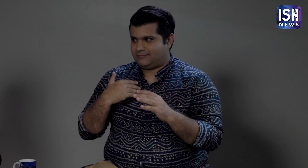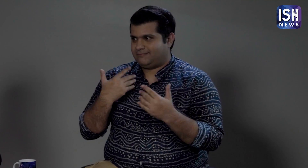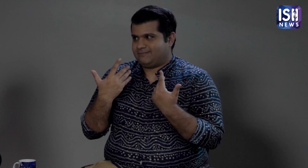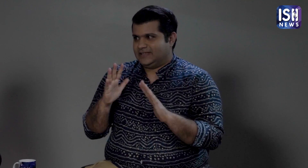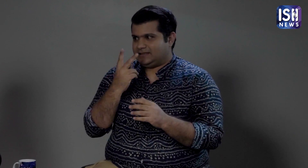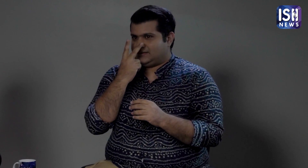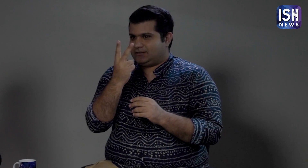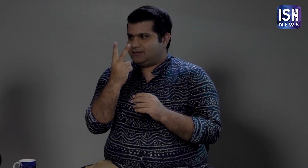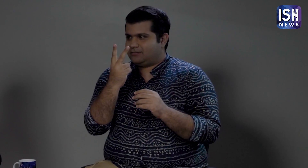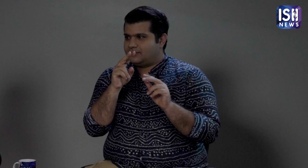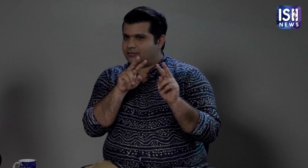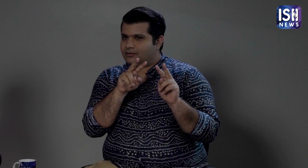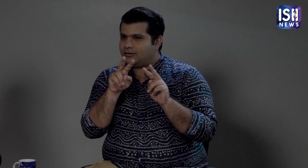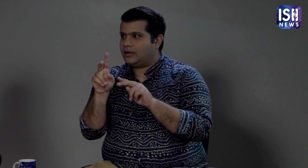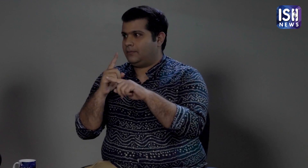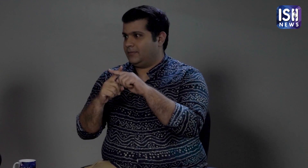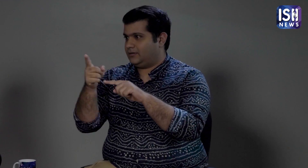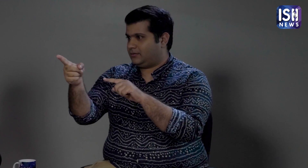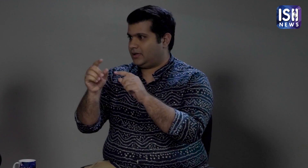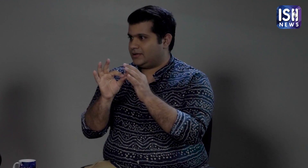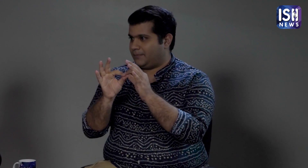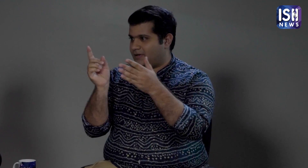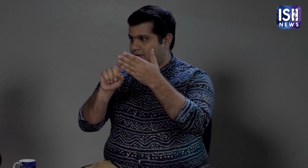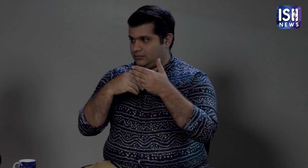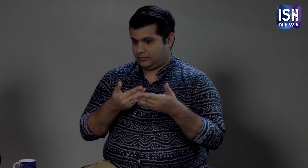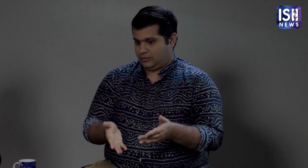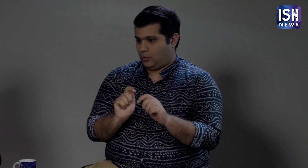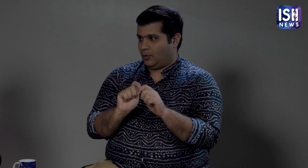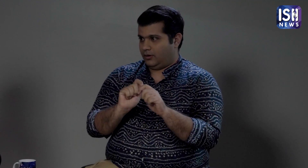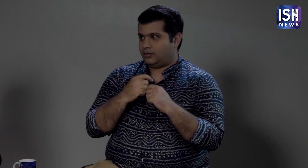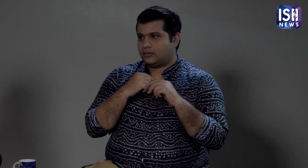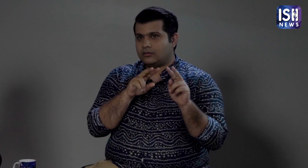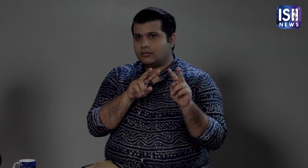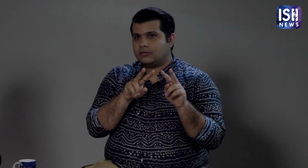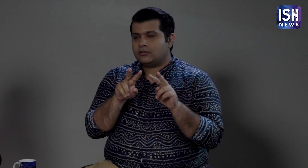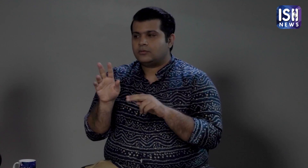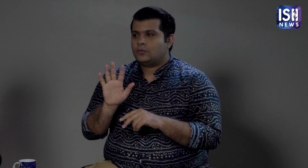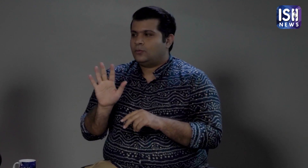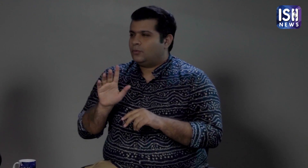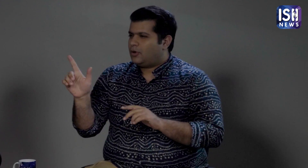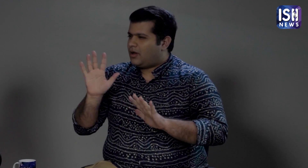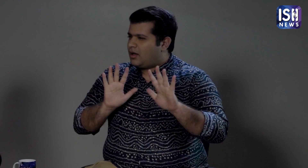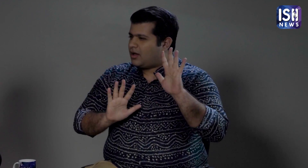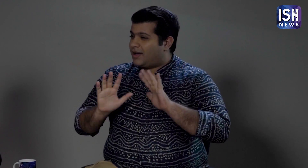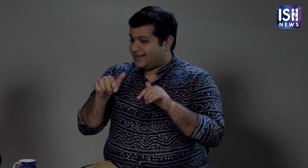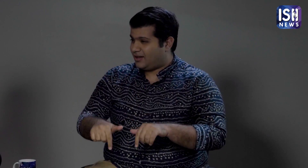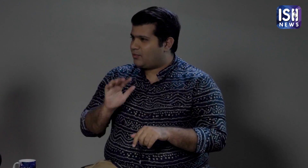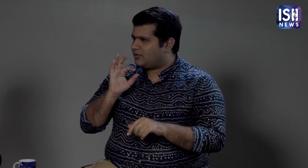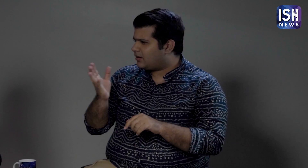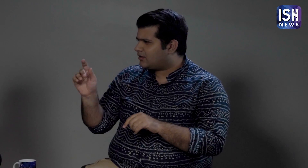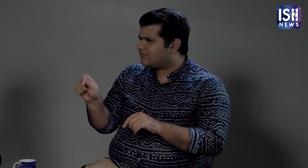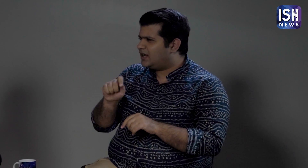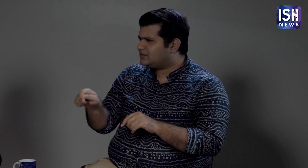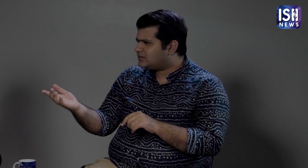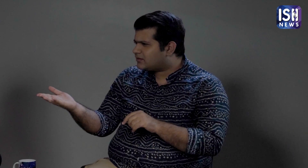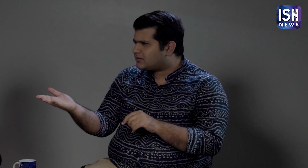मानसी पारेख, आपका एक्टिंग इतना ब्यूटीफुल था, और प्लस जब मानसी ट्रांसलेट कर रही थी, हम यहाँ पे देख